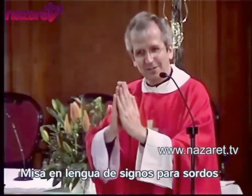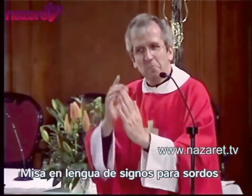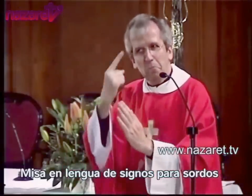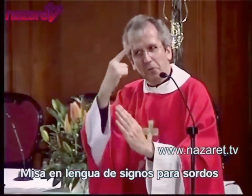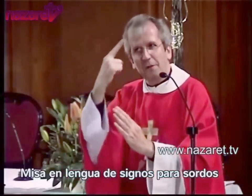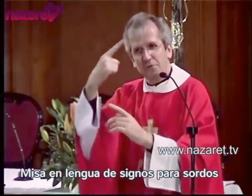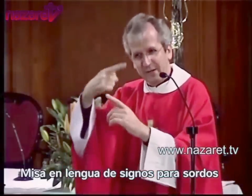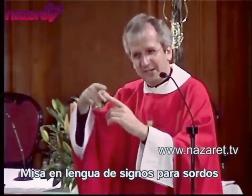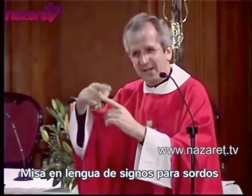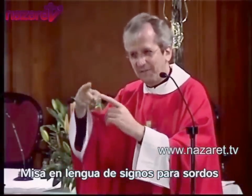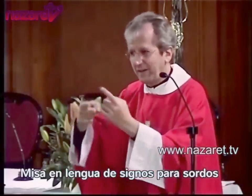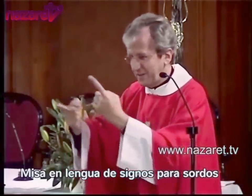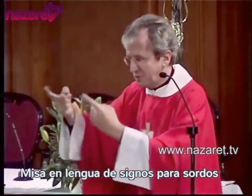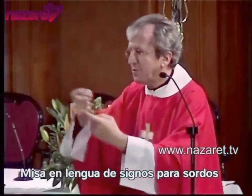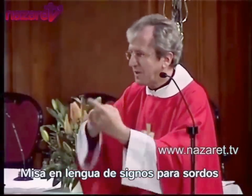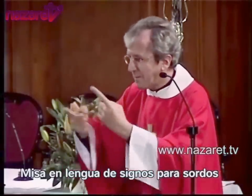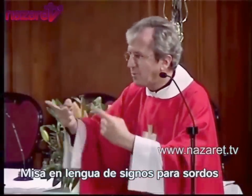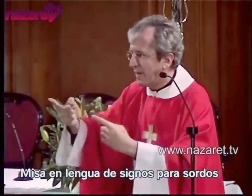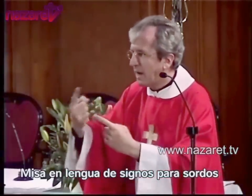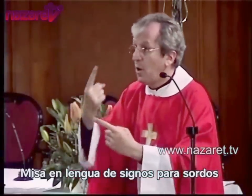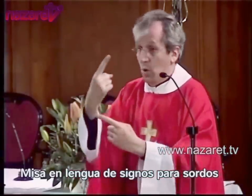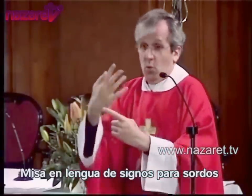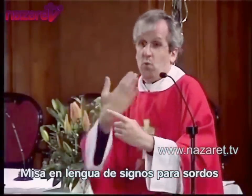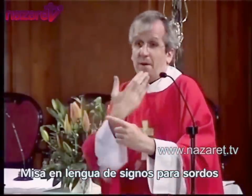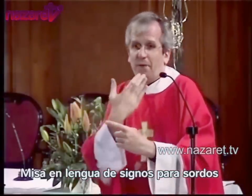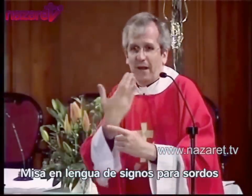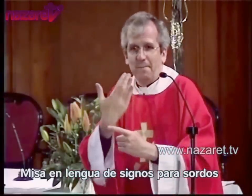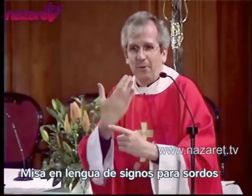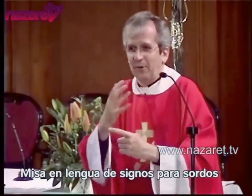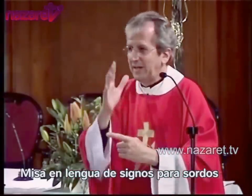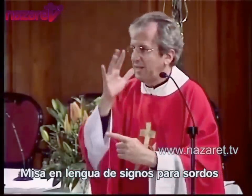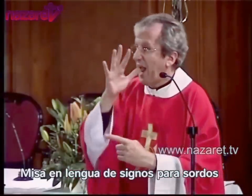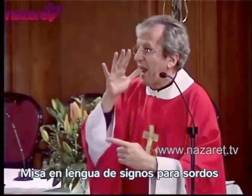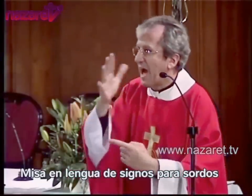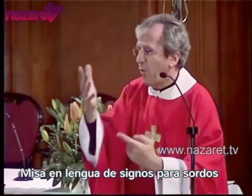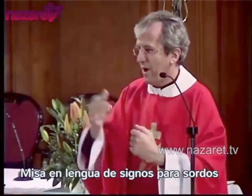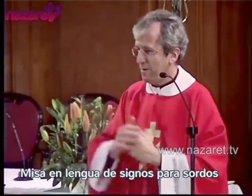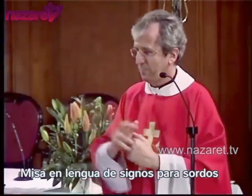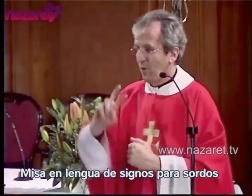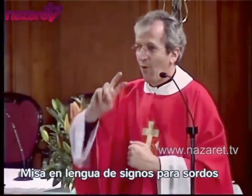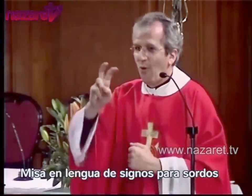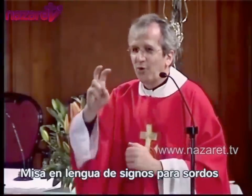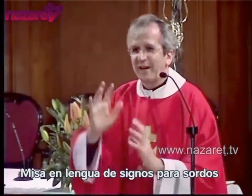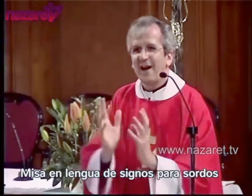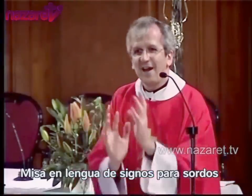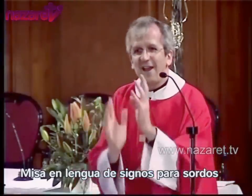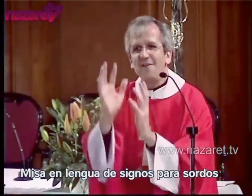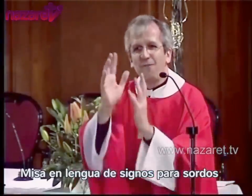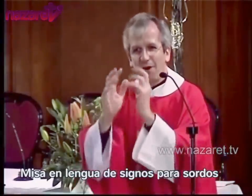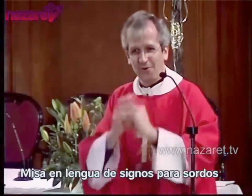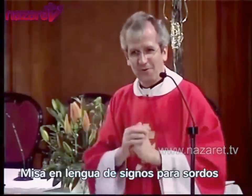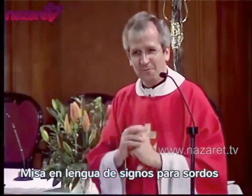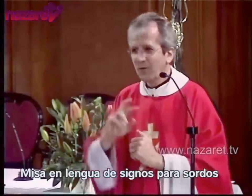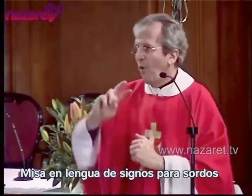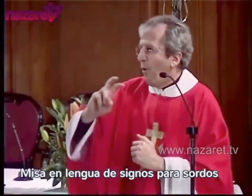Santo, podríamos pensar diferentes, yo os podría preguntar, una por ejemplo es el agua, otra